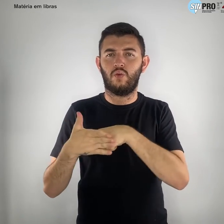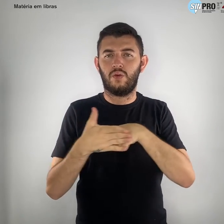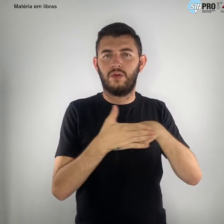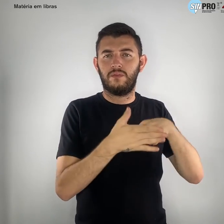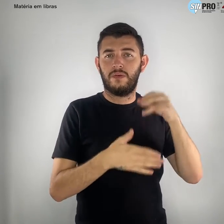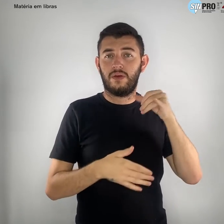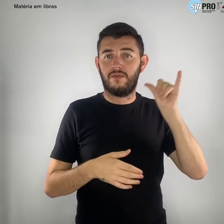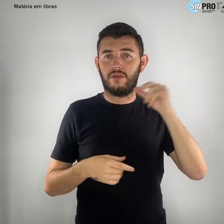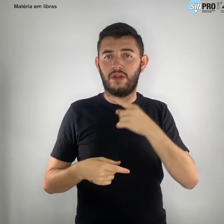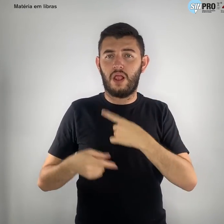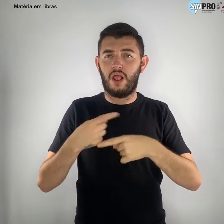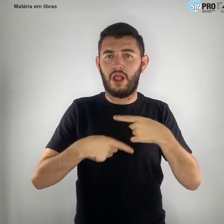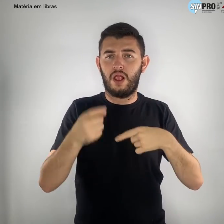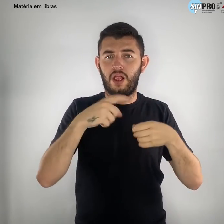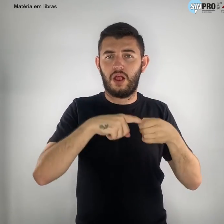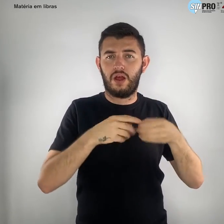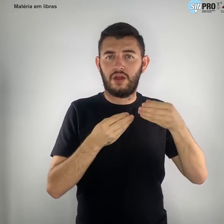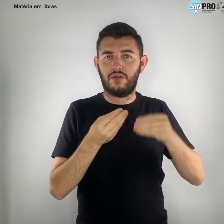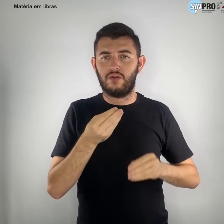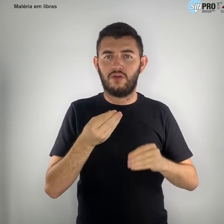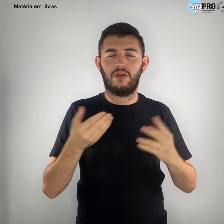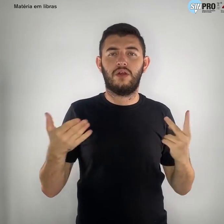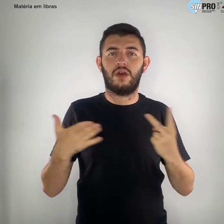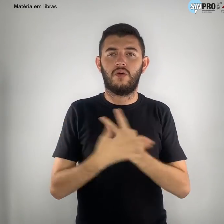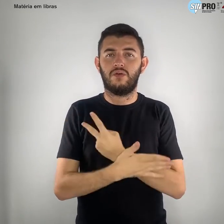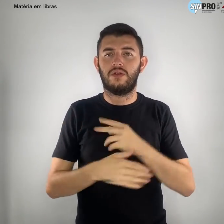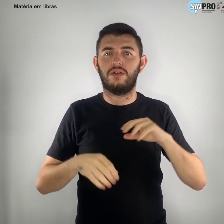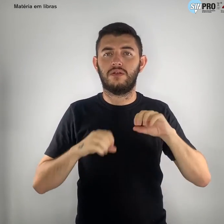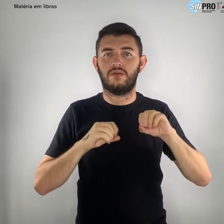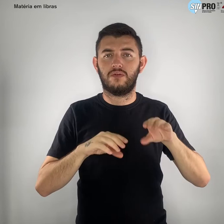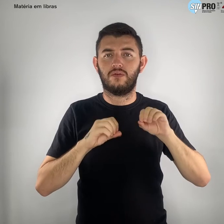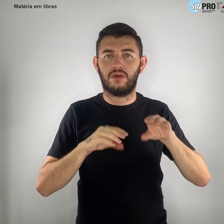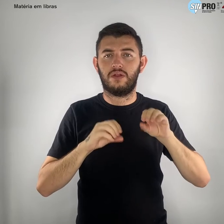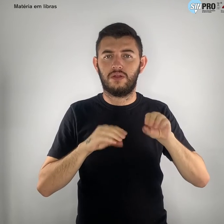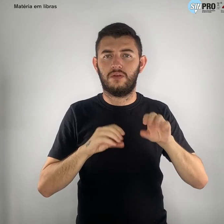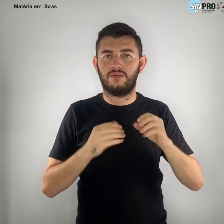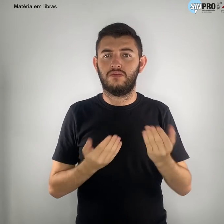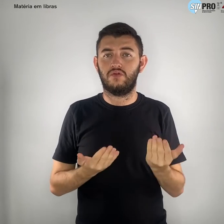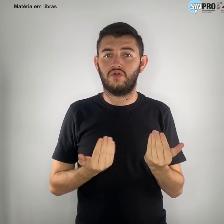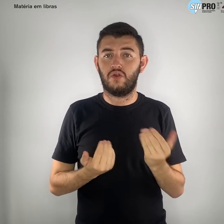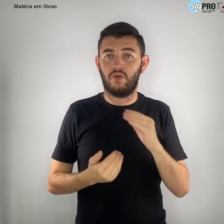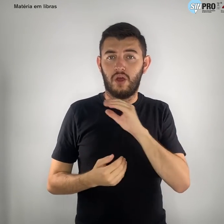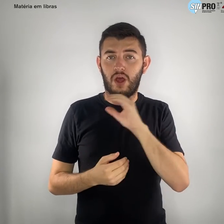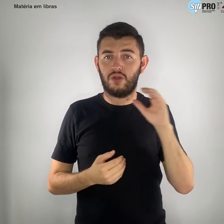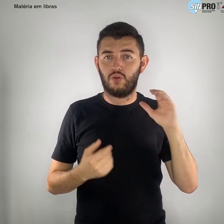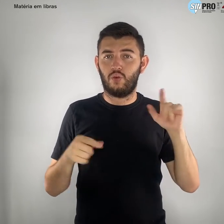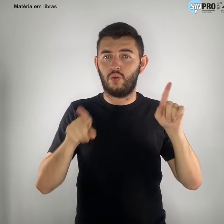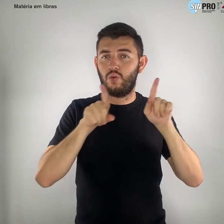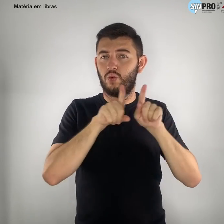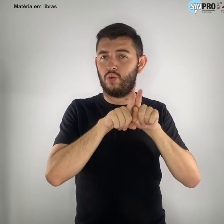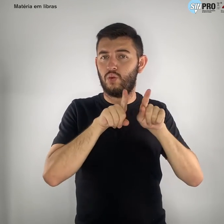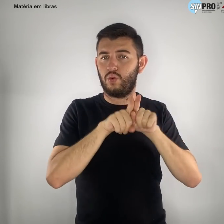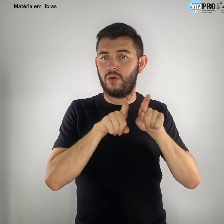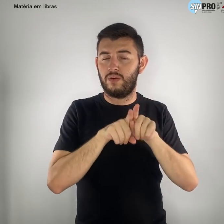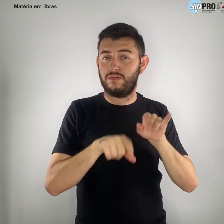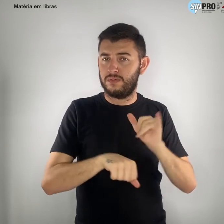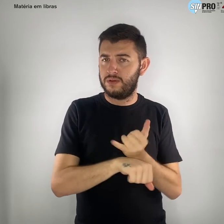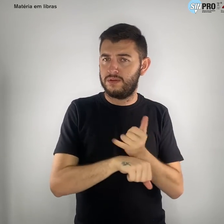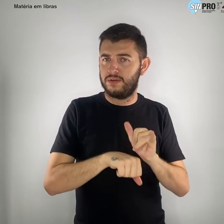sendo submetida a educação de jovens e adultos. Importante instrumento de inclusão educacional,